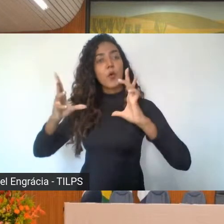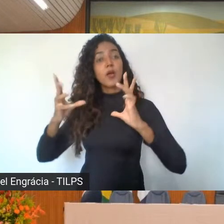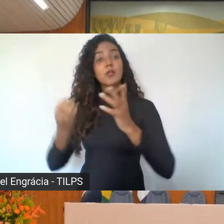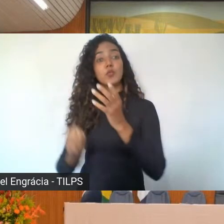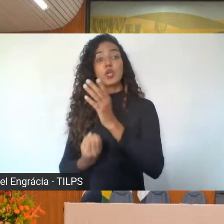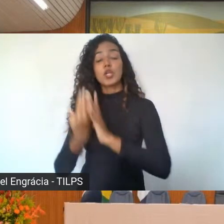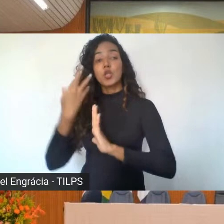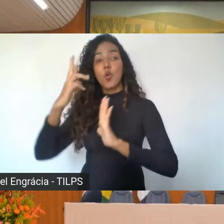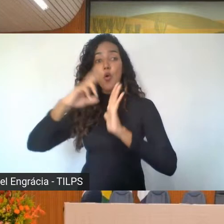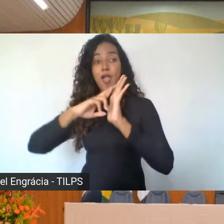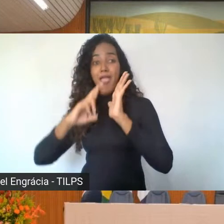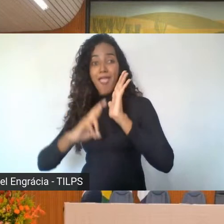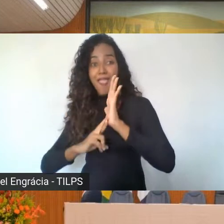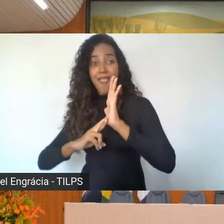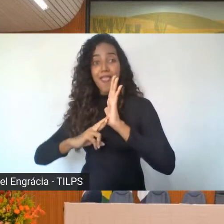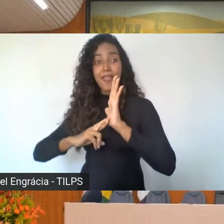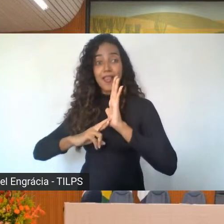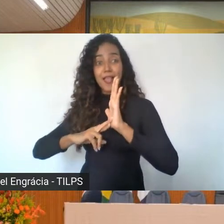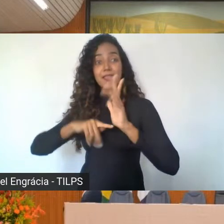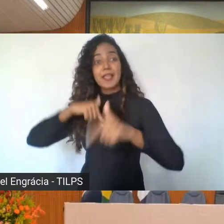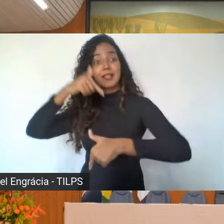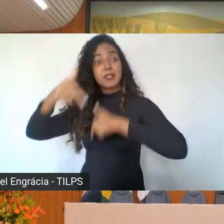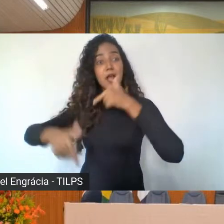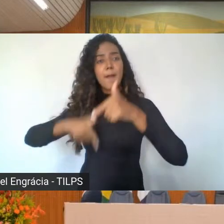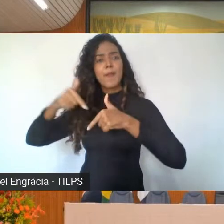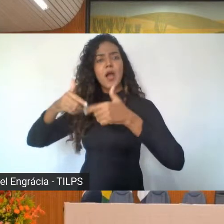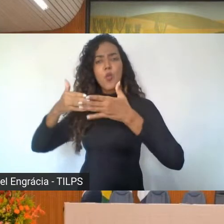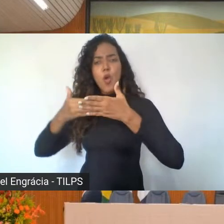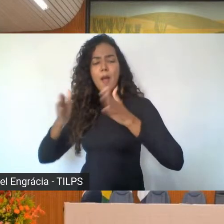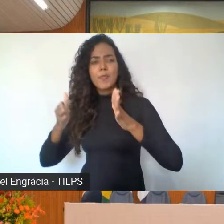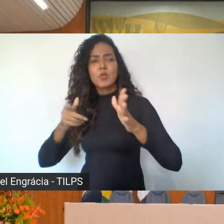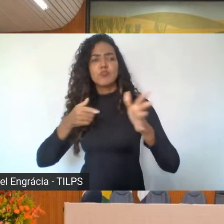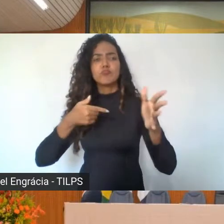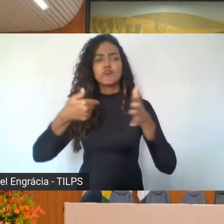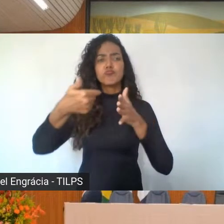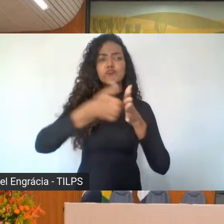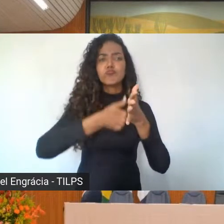funcionamento, deixou em consulta pública e levou aos seus conselhos